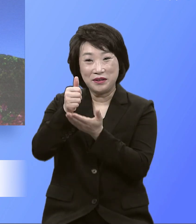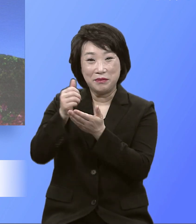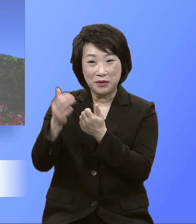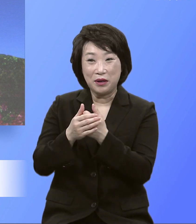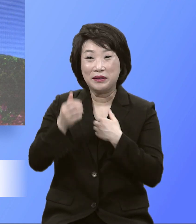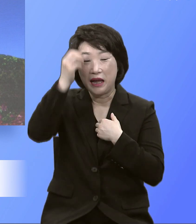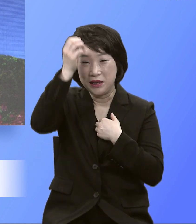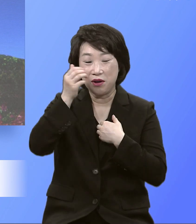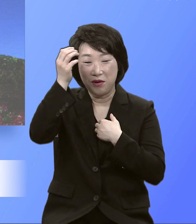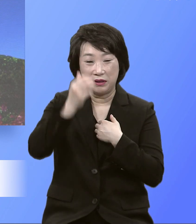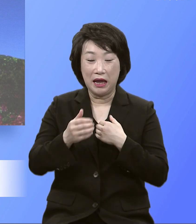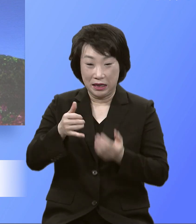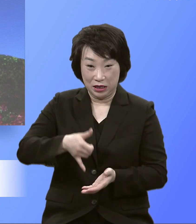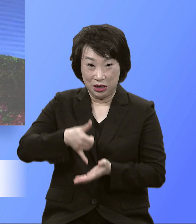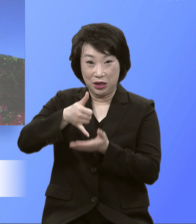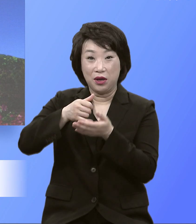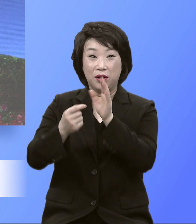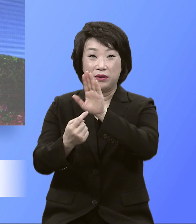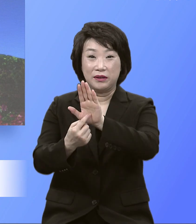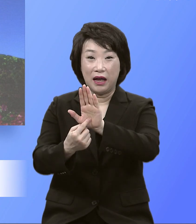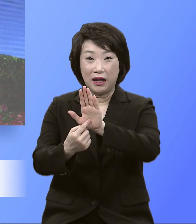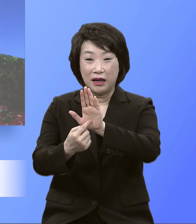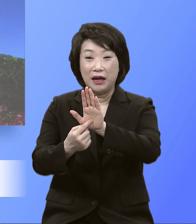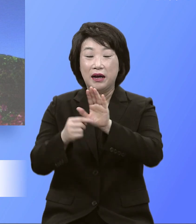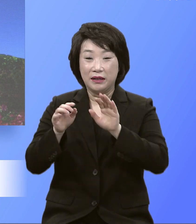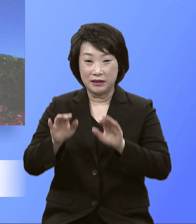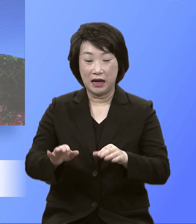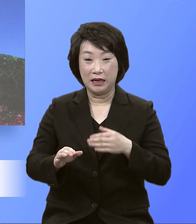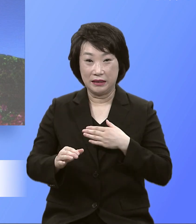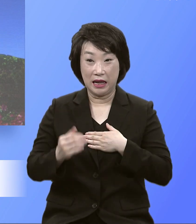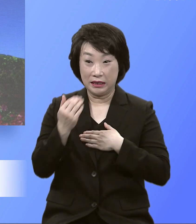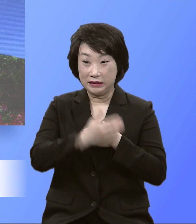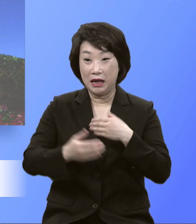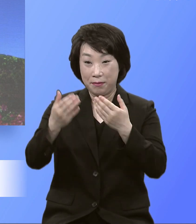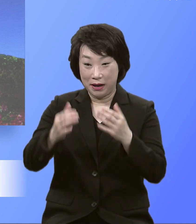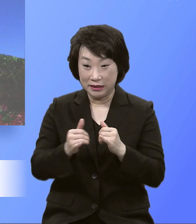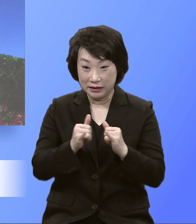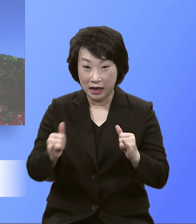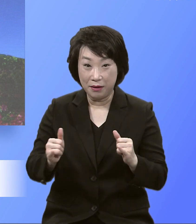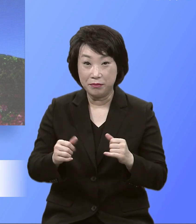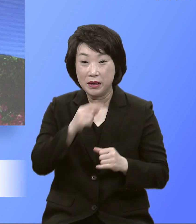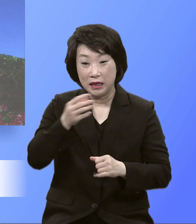성령으로 내용적인 인격이 나타나면서 내가 은혜 받은